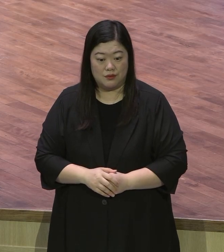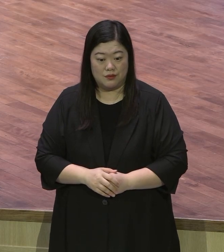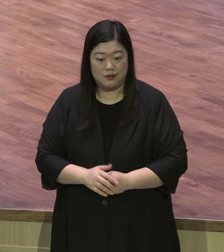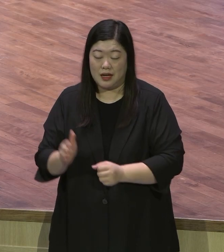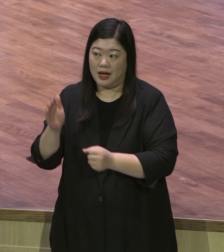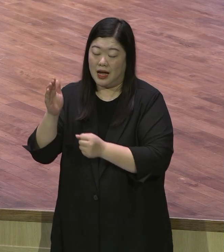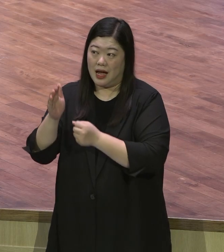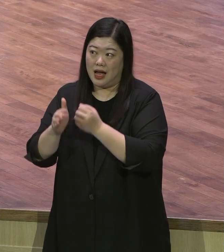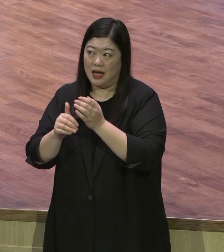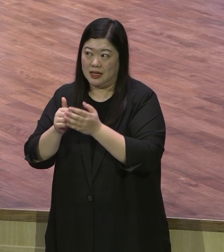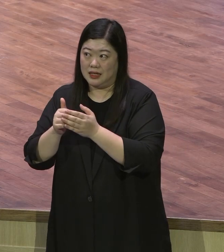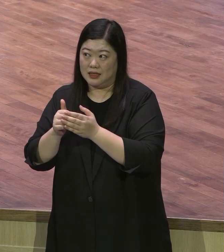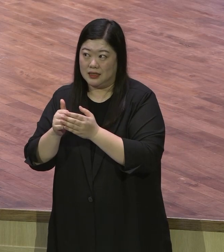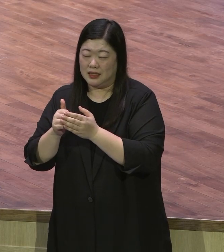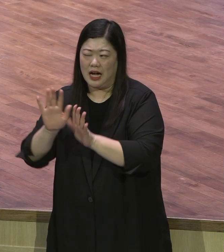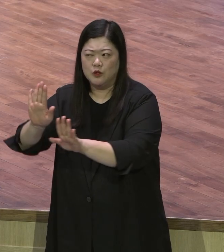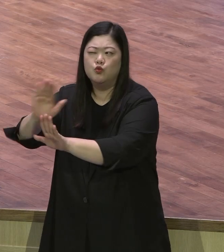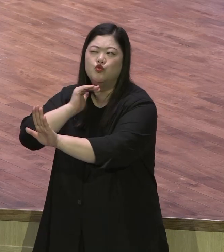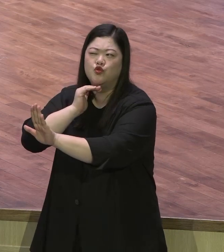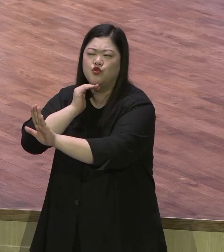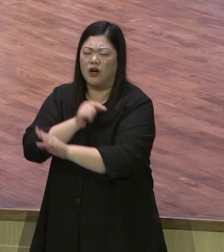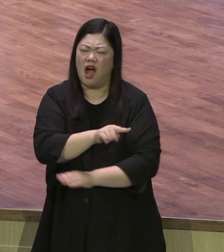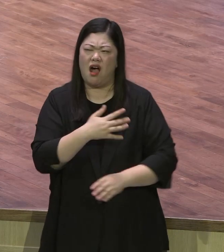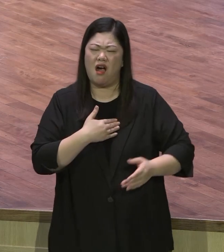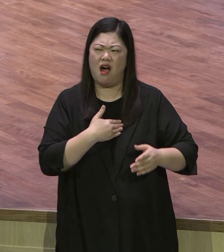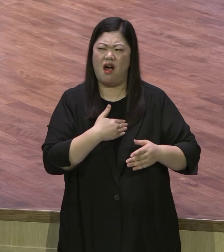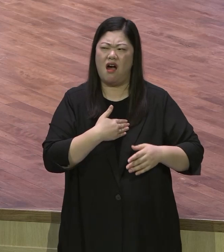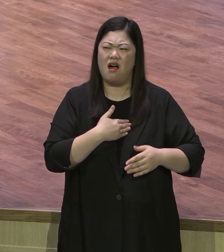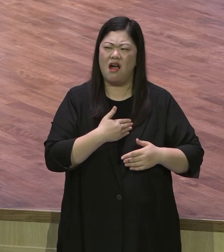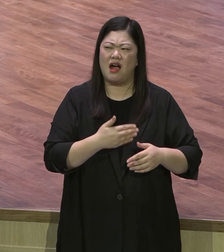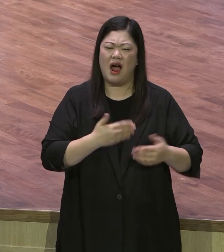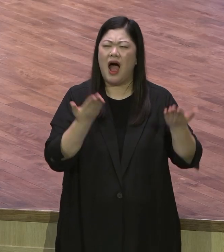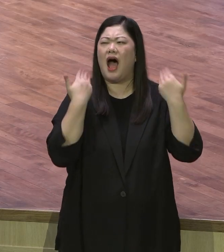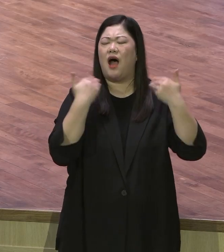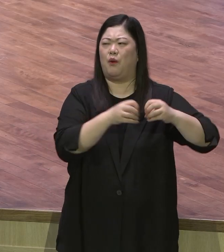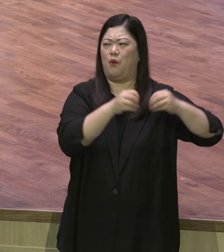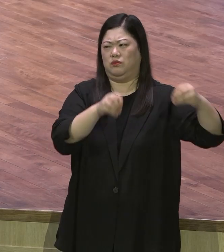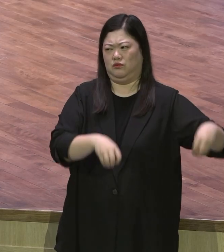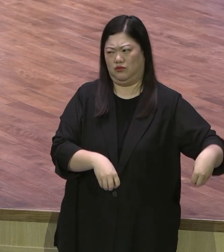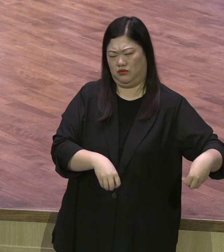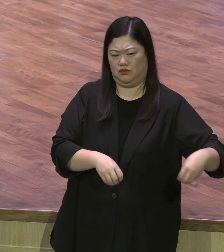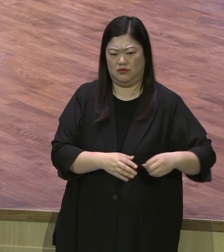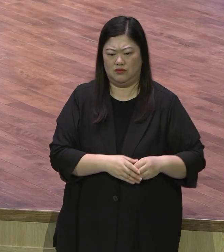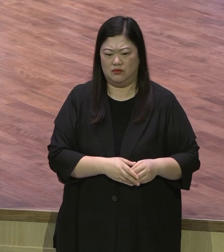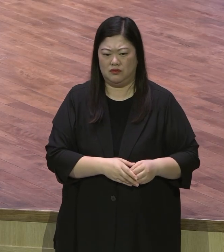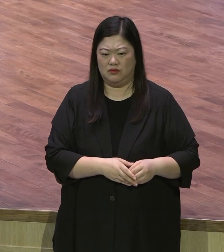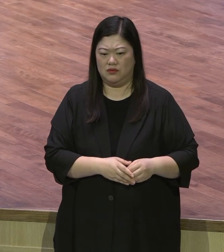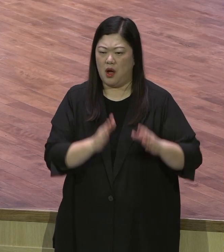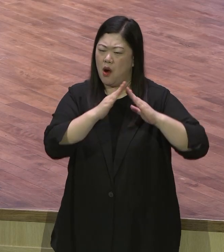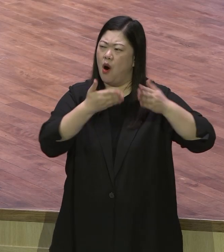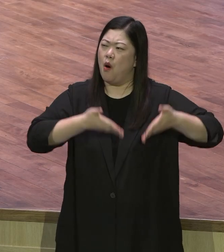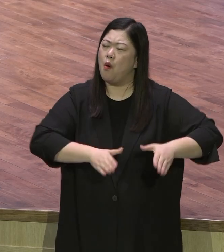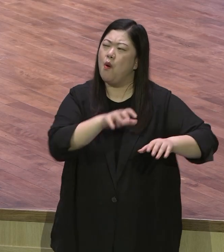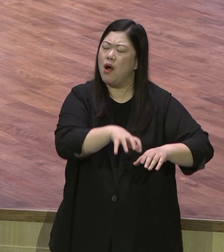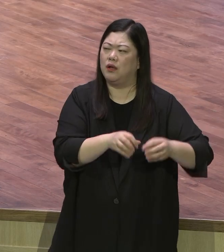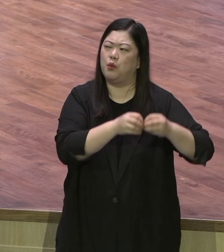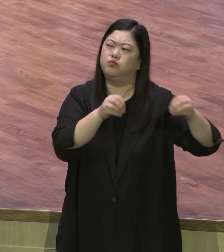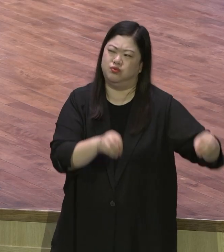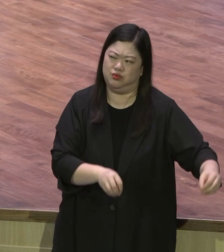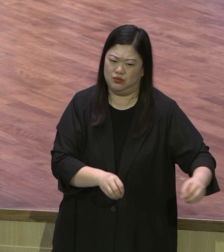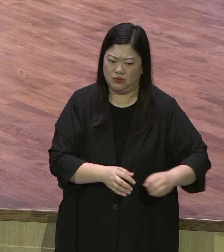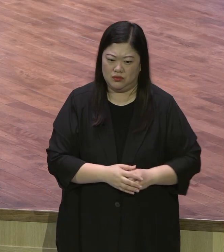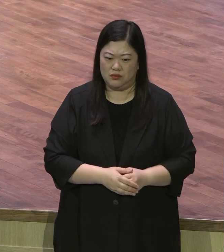친했어. 고향이 같았어. 내하고 좀 뭔가 성격이 같고 생편이 같았어. 내 말을 참 잘